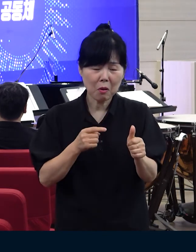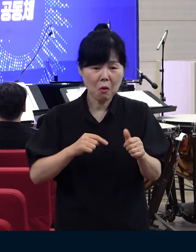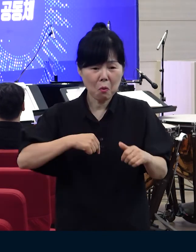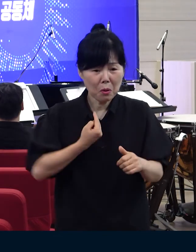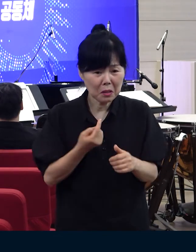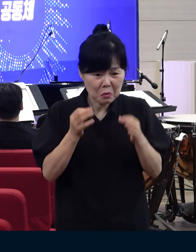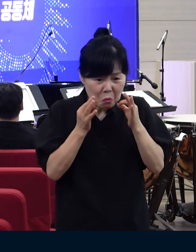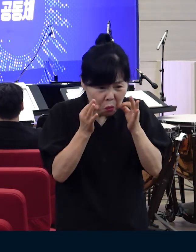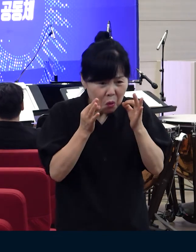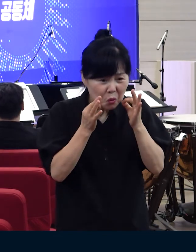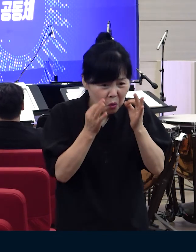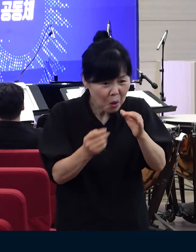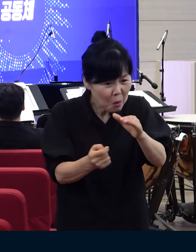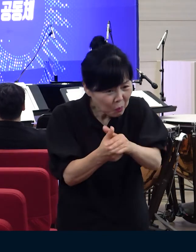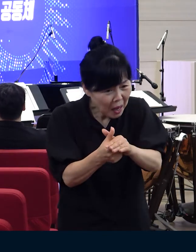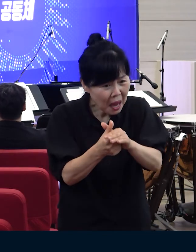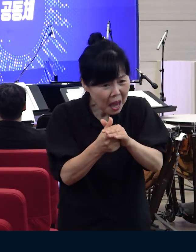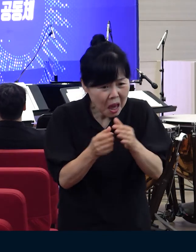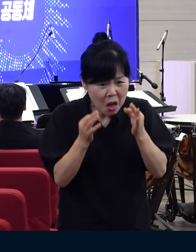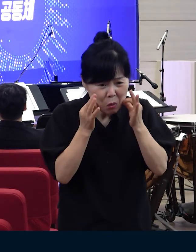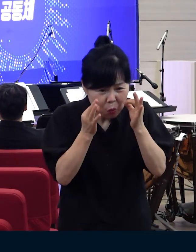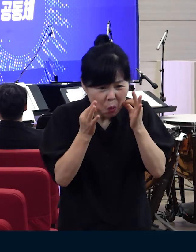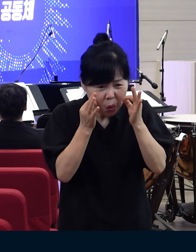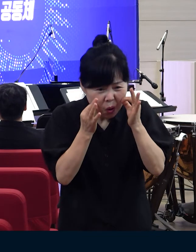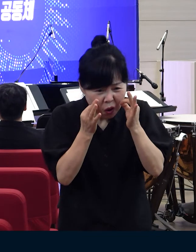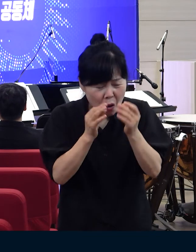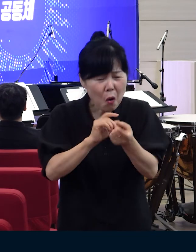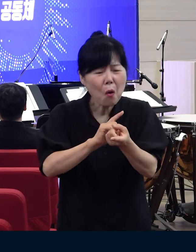상황이에요. 머리 쓰면 쓸수록 꼬여요.